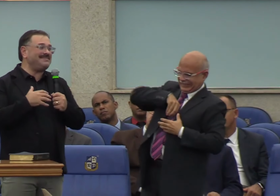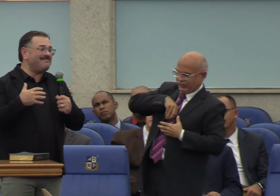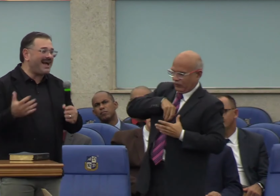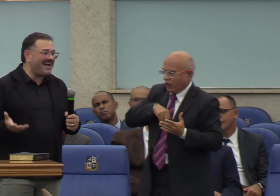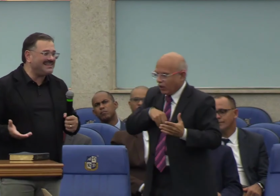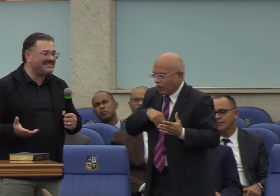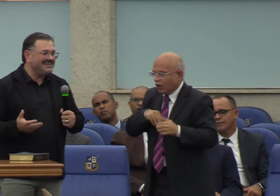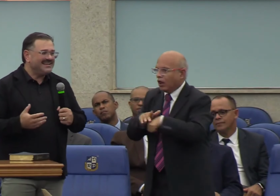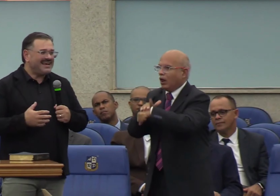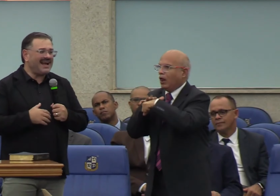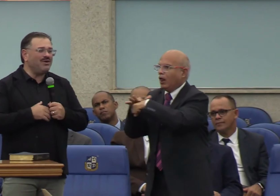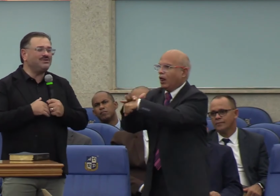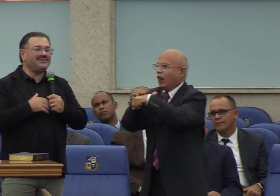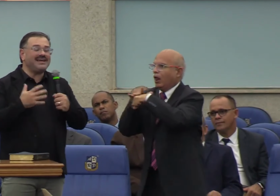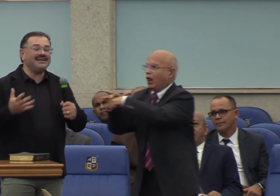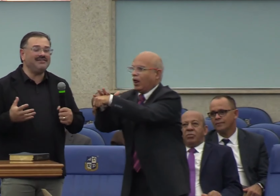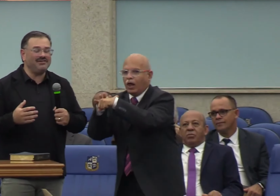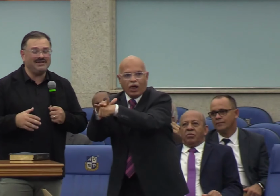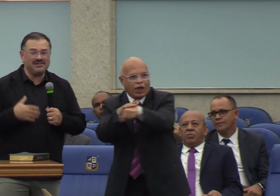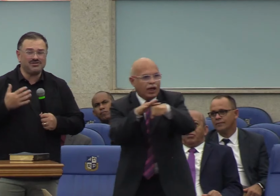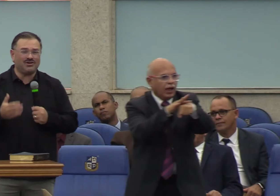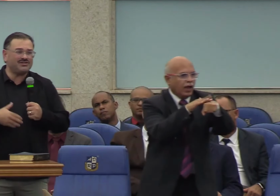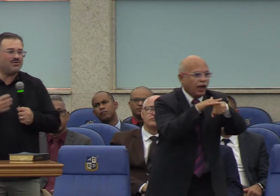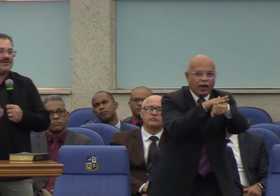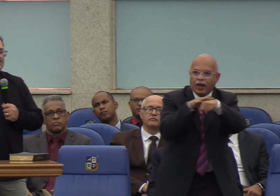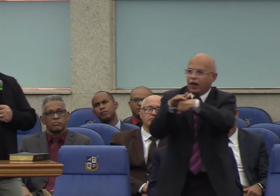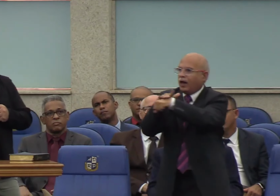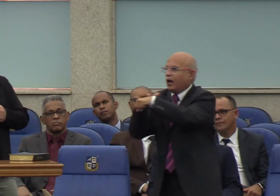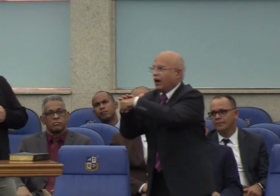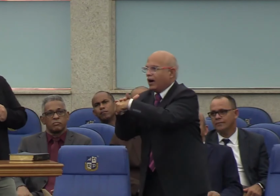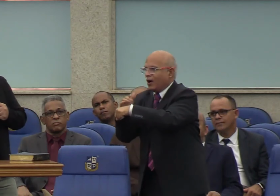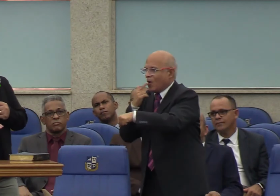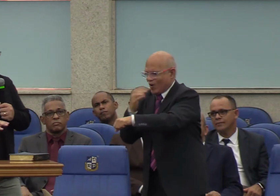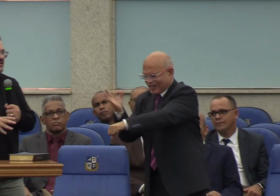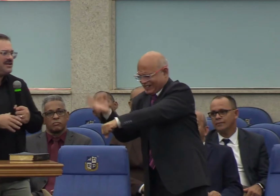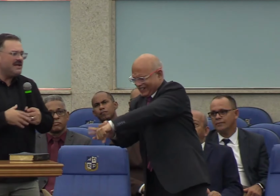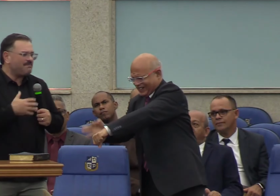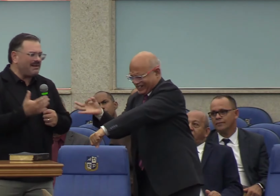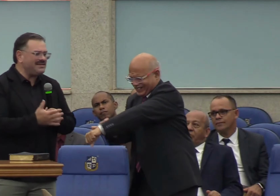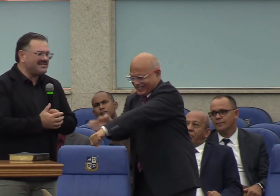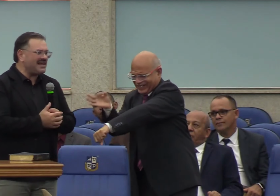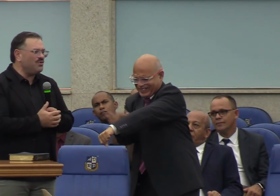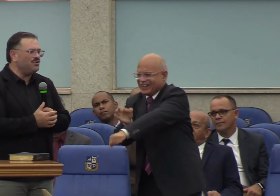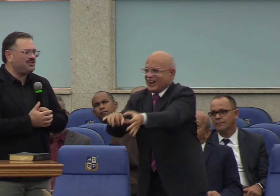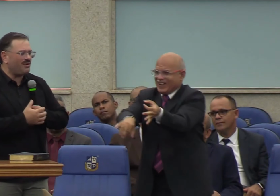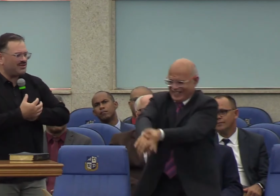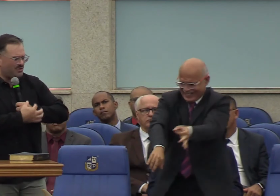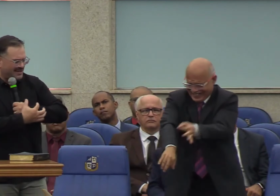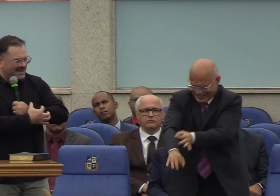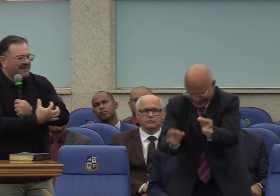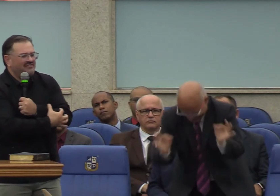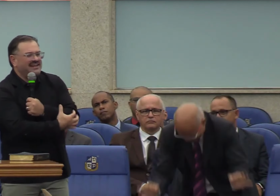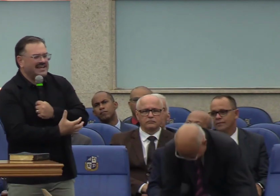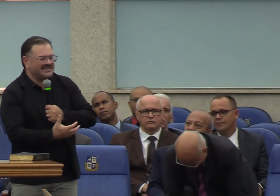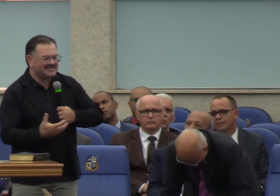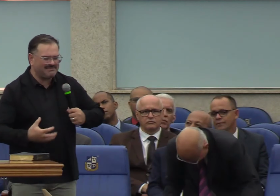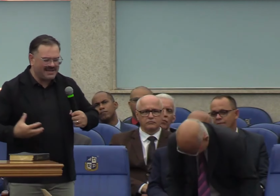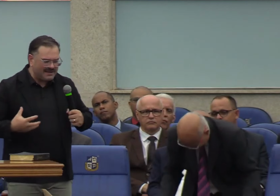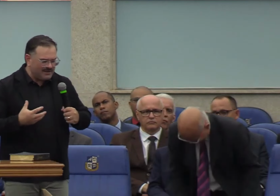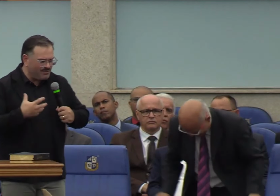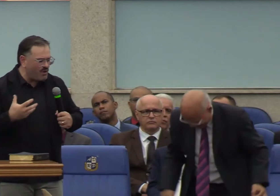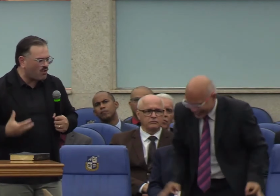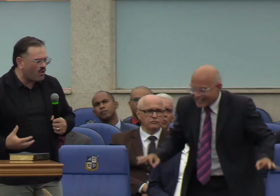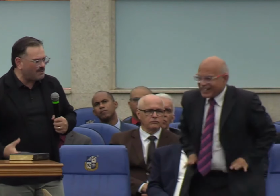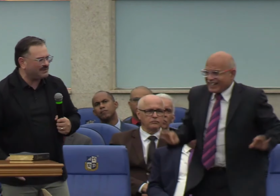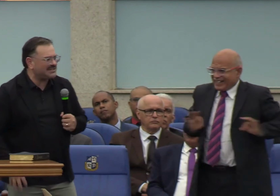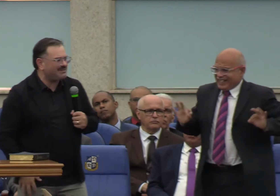bebia demais, era algo terrível, e isso trouxe algumas consequências, principalmente para a minha saúde. Começou a criar feridas